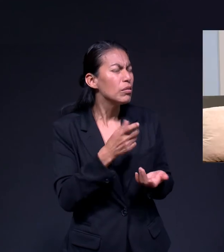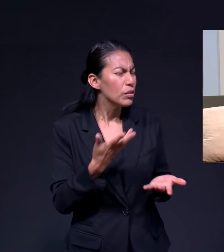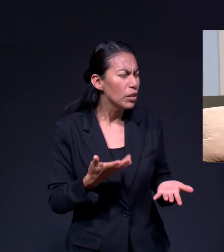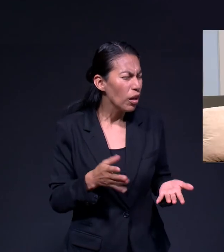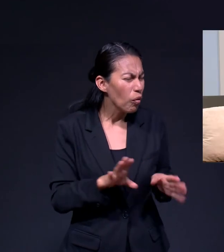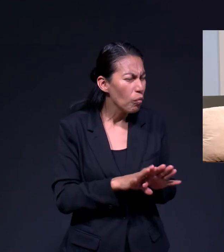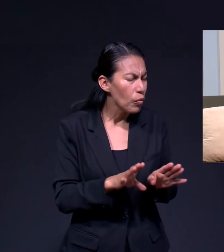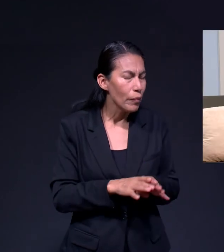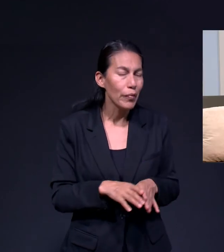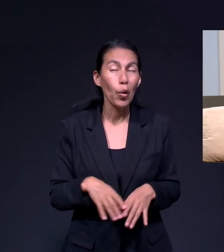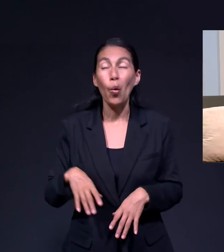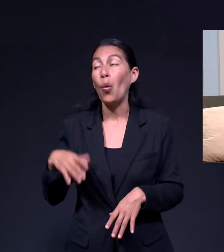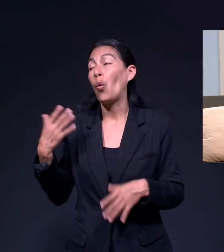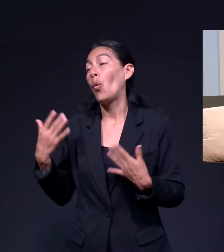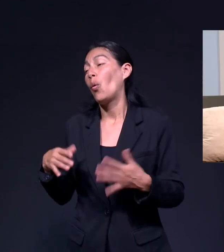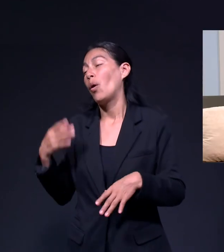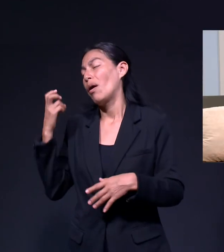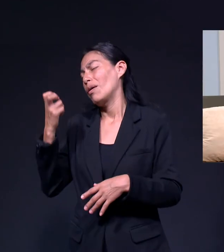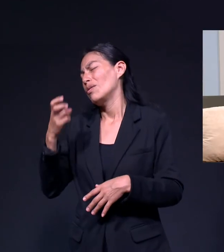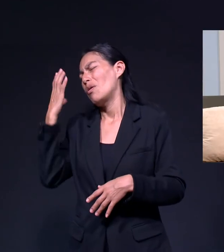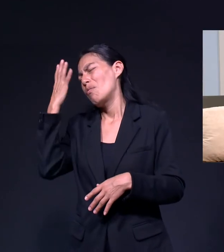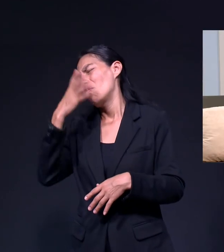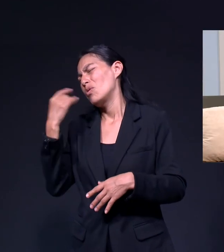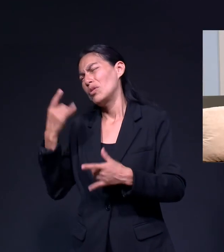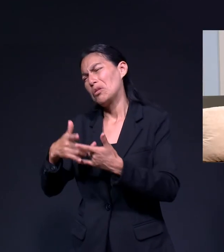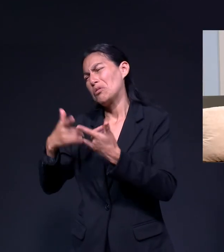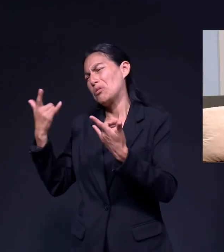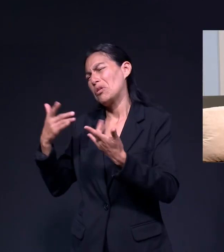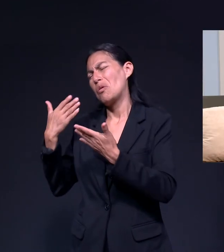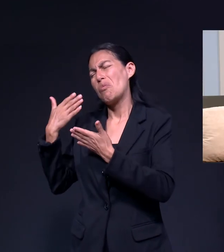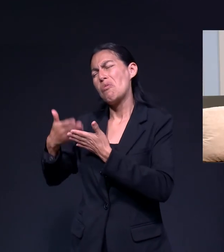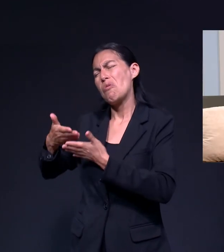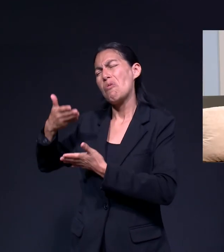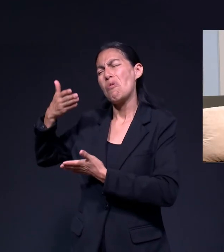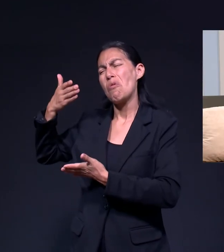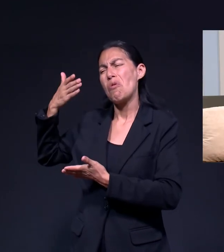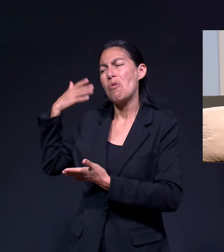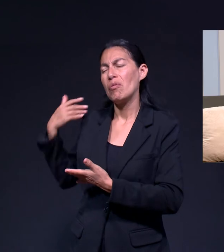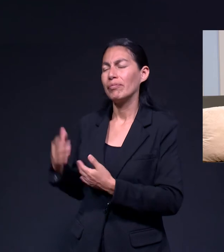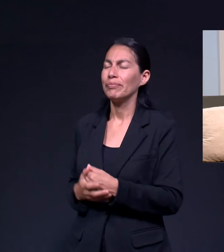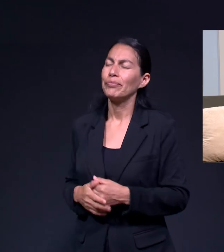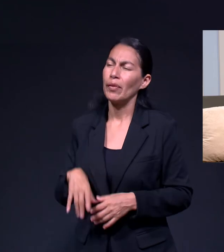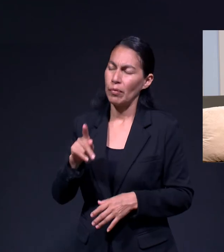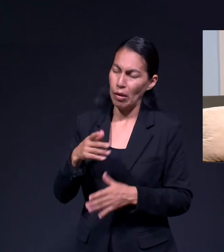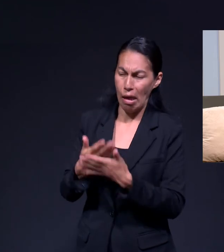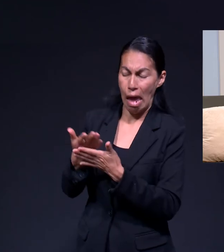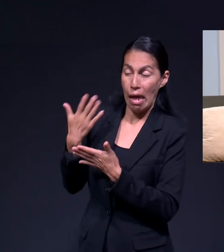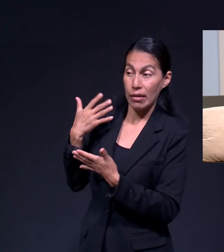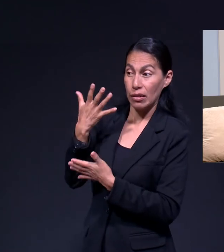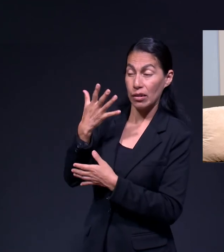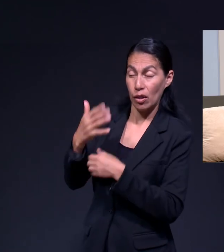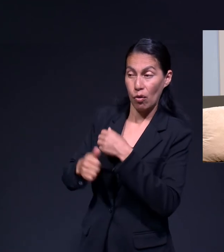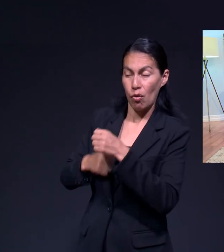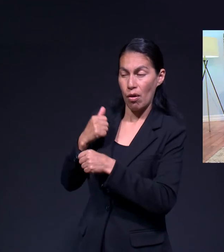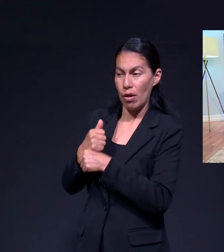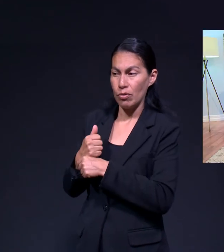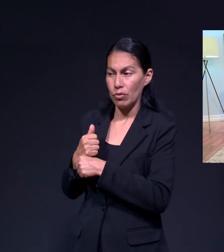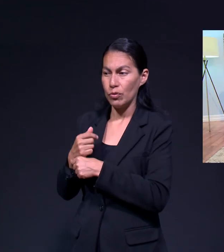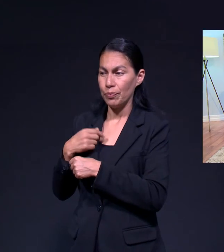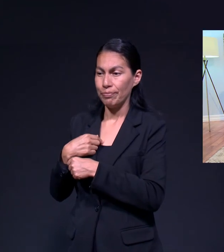bueno esa es una larga historia para decirlo pero le puedo decir que siempre quise ser pastor